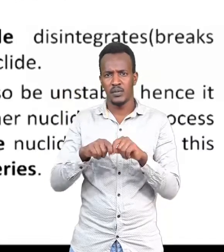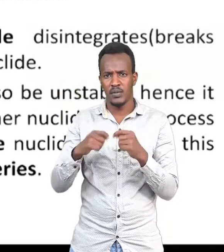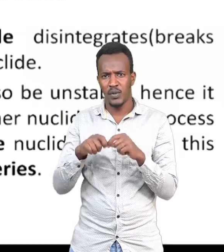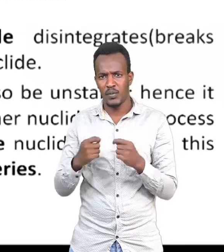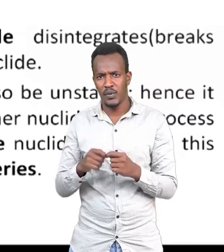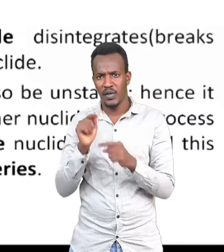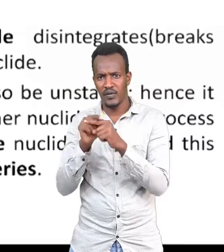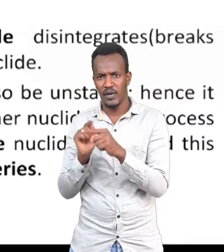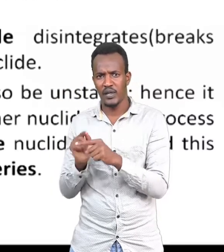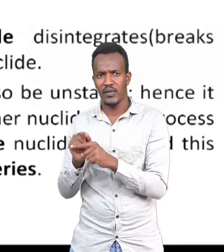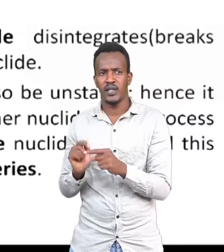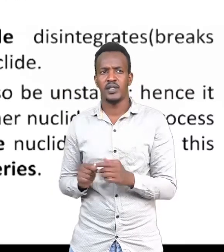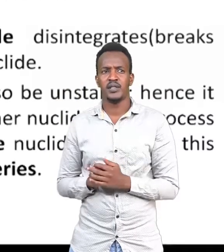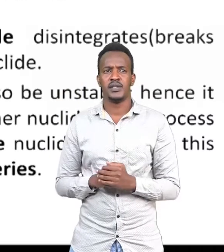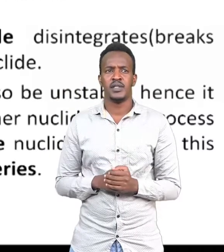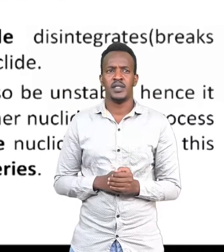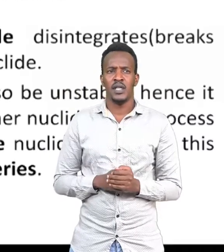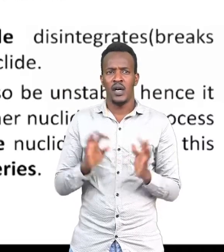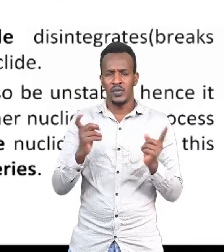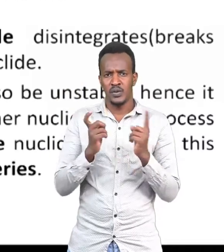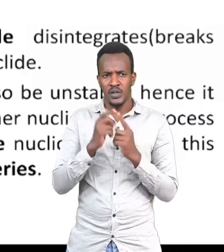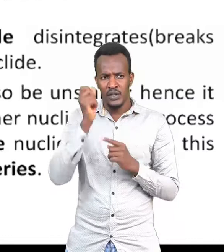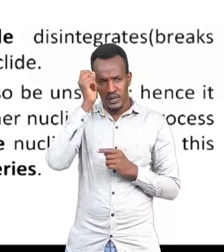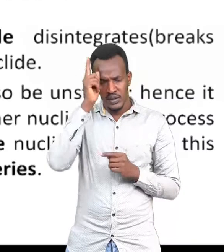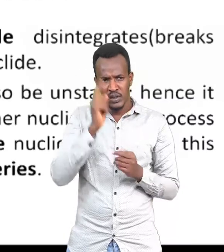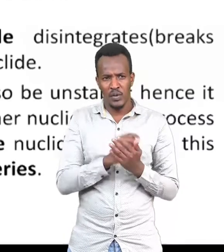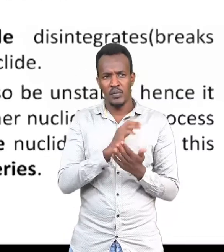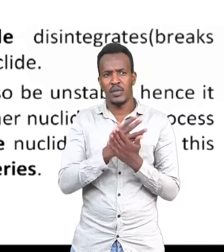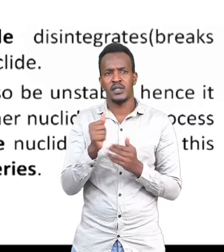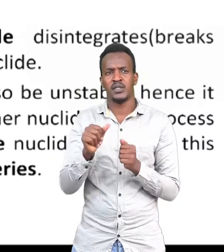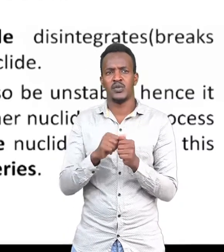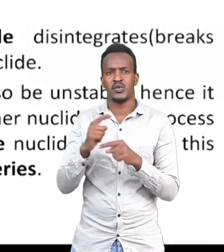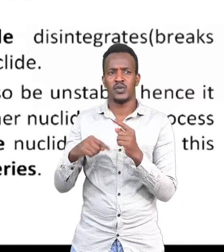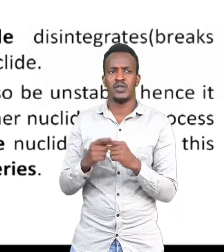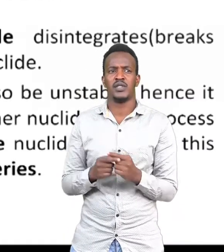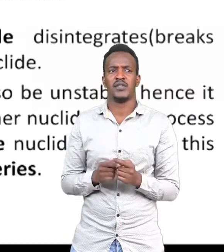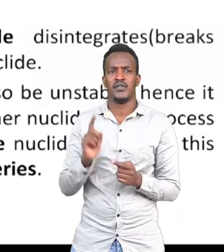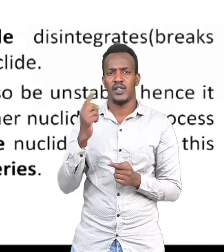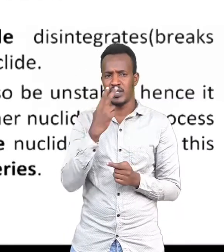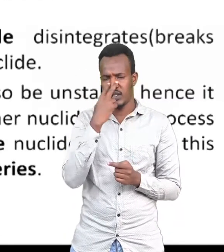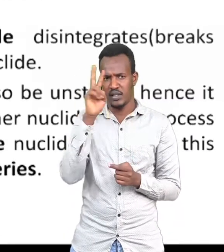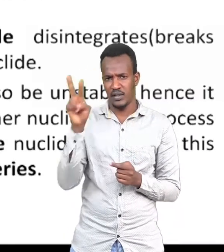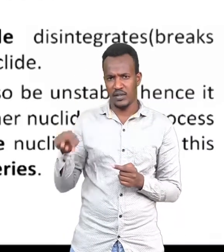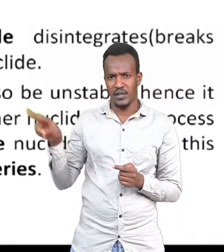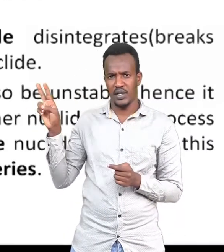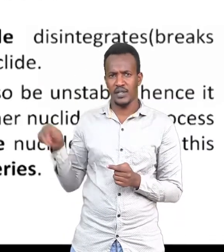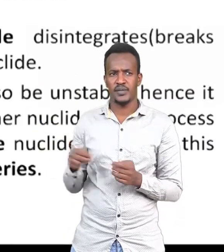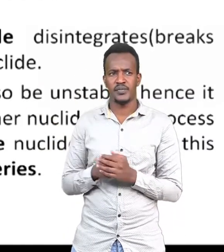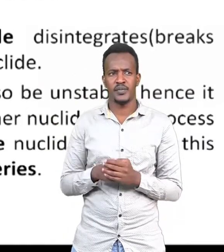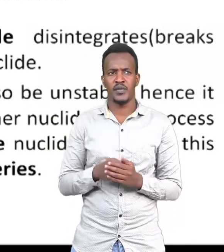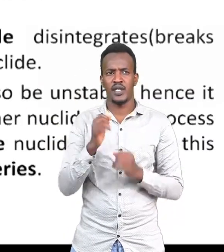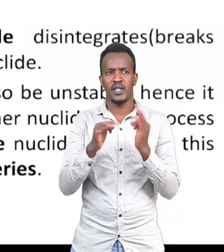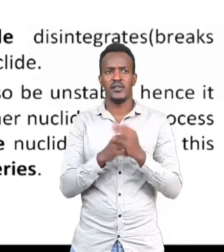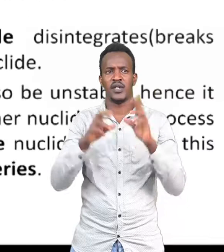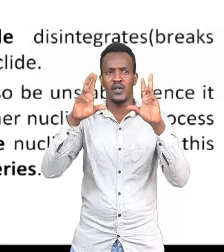sii qaybsamayaan way dhigkay series-ka si aad u fahanto waa qayb dheer oo markaasi soo socota bal intan horta marka hore isha sii mari if an unstable